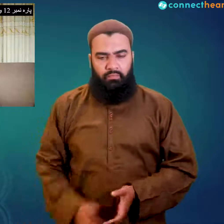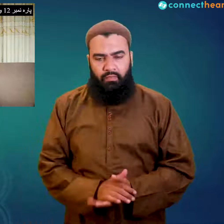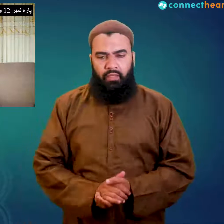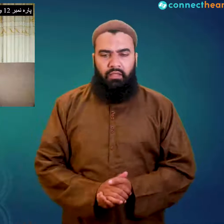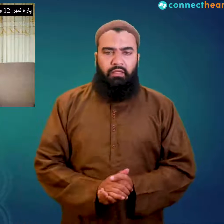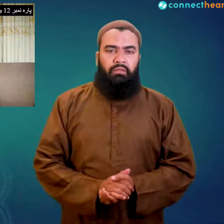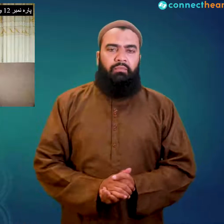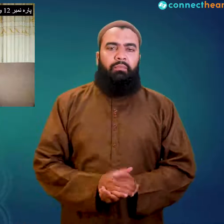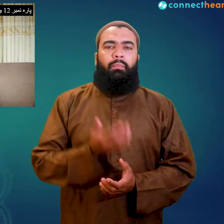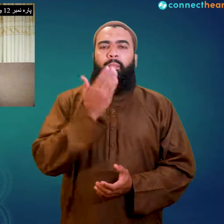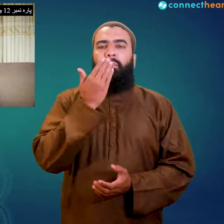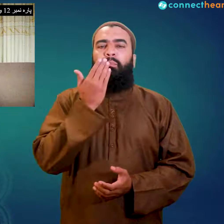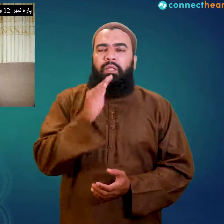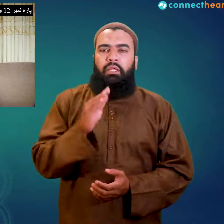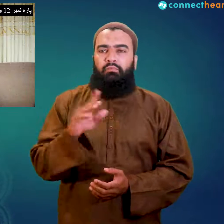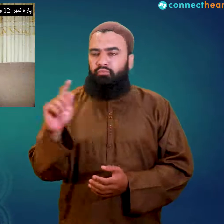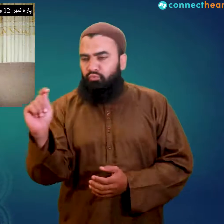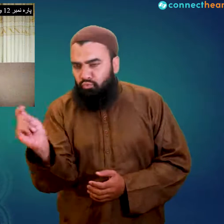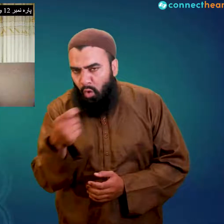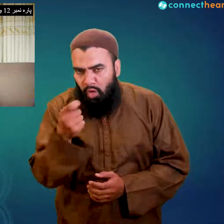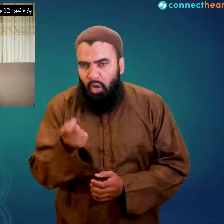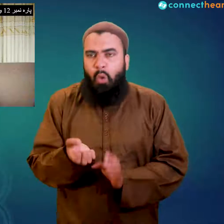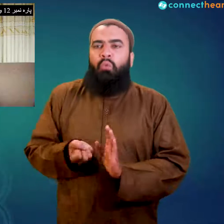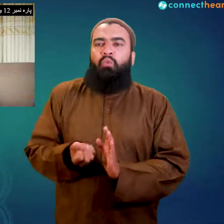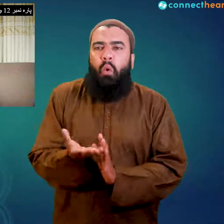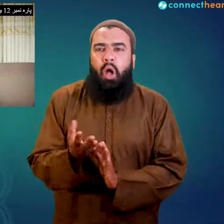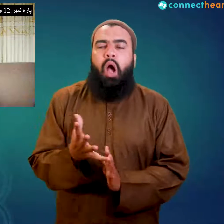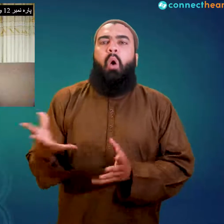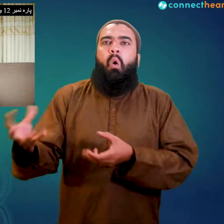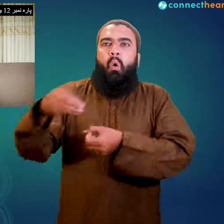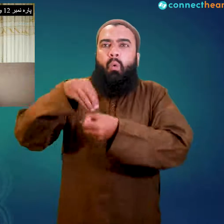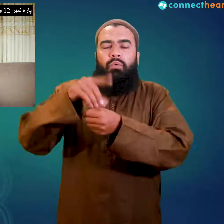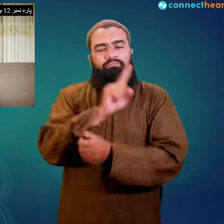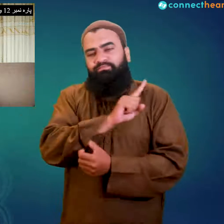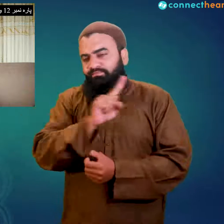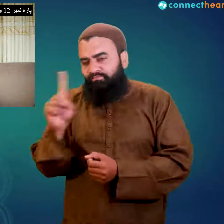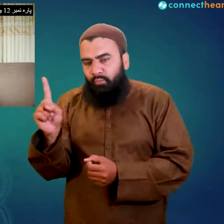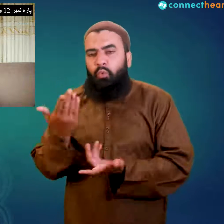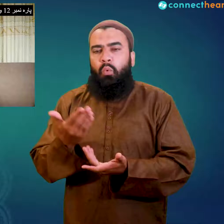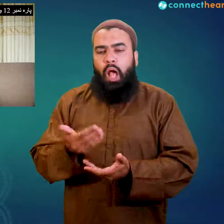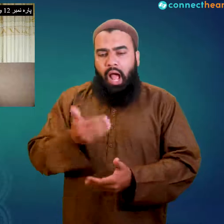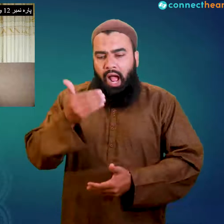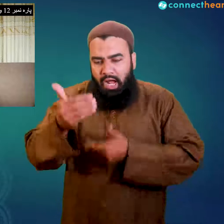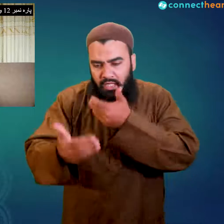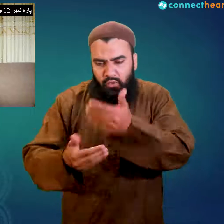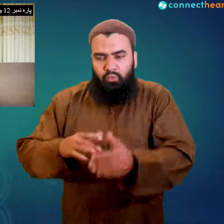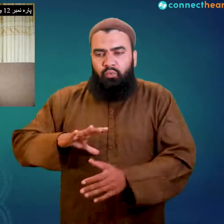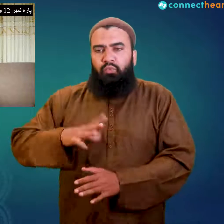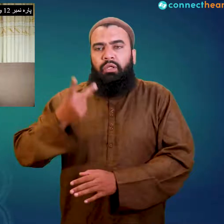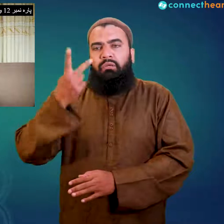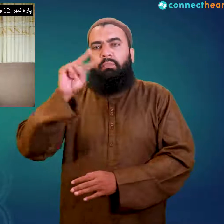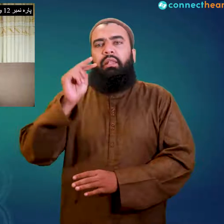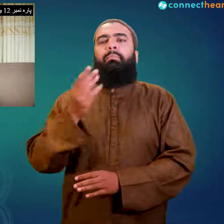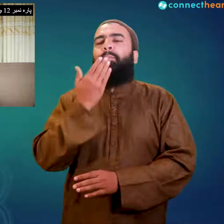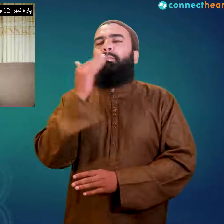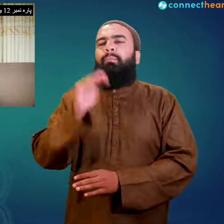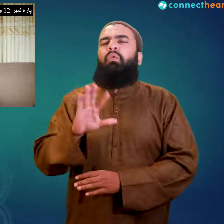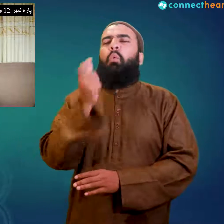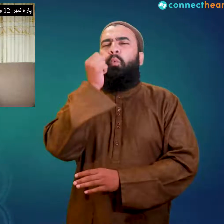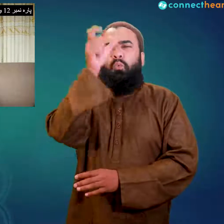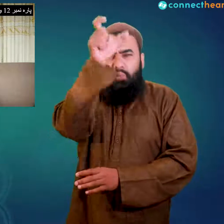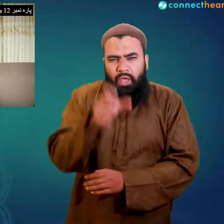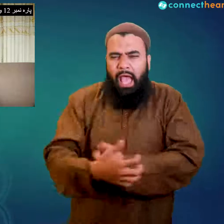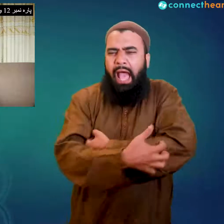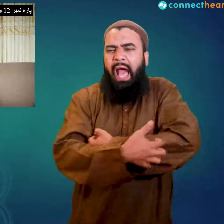تھی، جس سے ایک دوسرے کے حقوق متاثر ہو رہے تھے، اور حقوق متاثر ہونے کی وجہ سے معاشرے کا امن اور